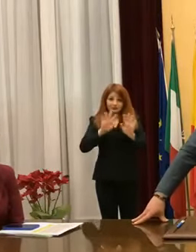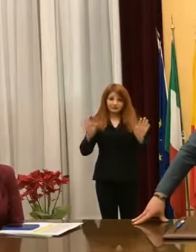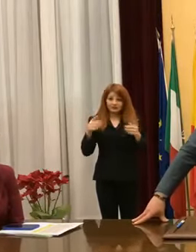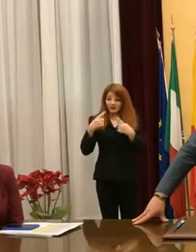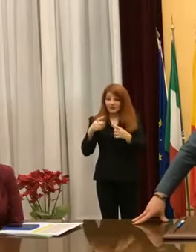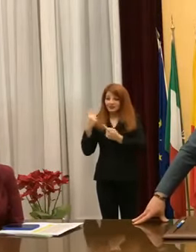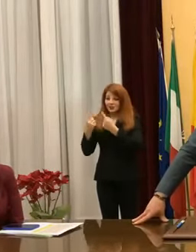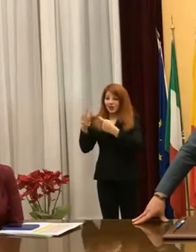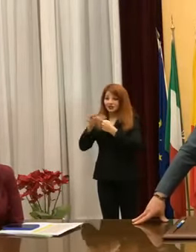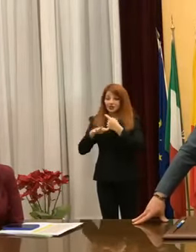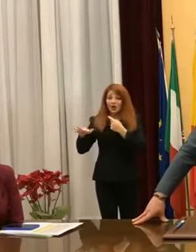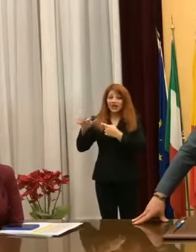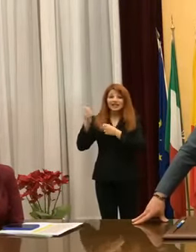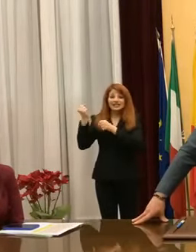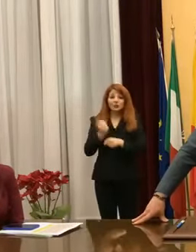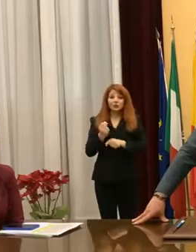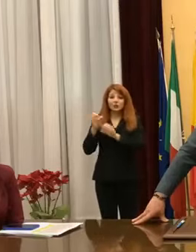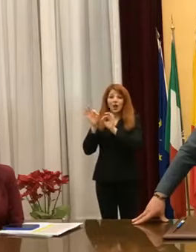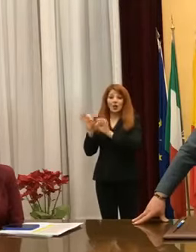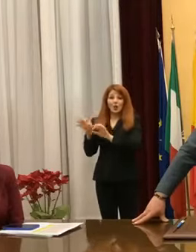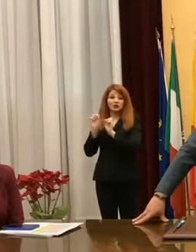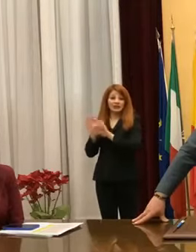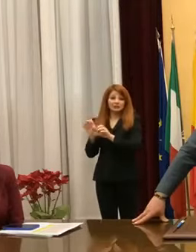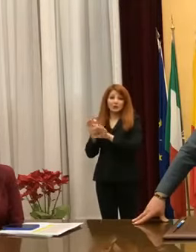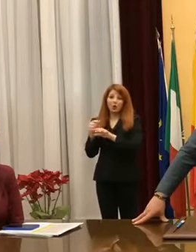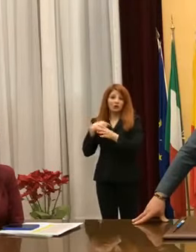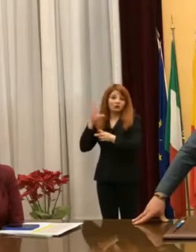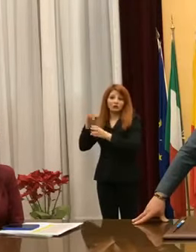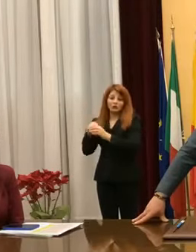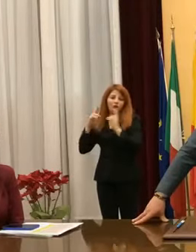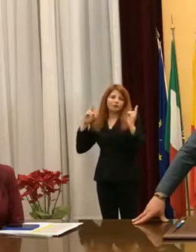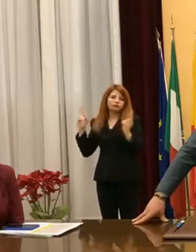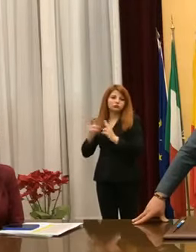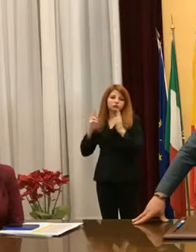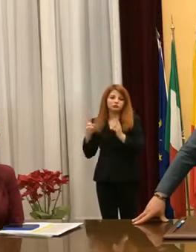istituzionali ai quali io non posso appartenere. Grazie tante.